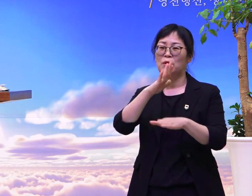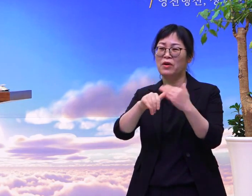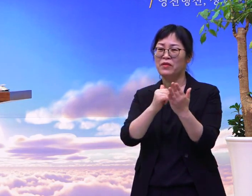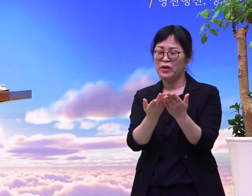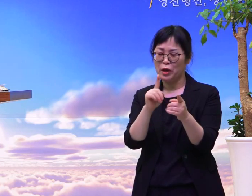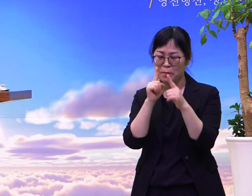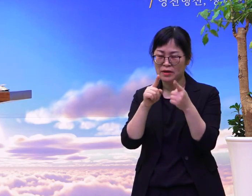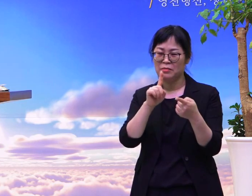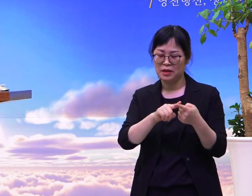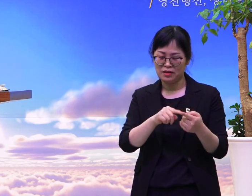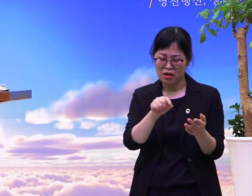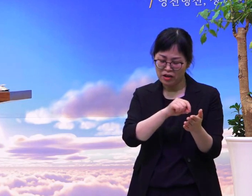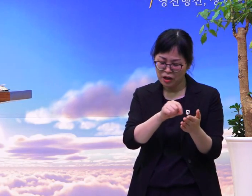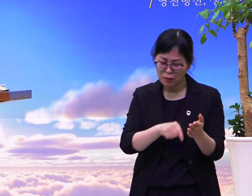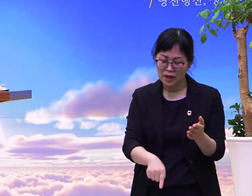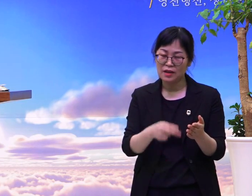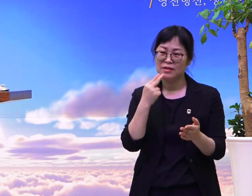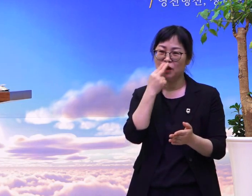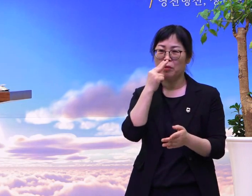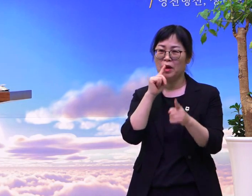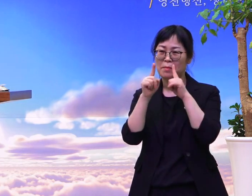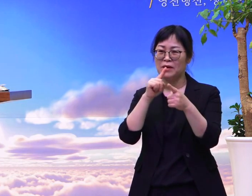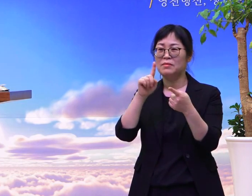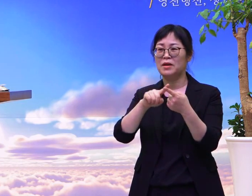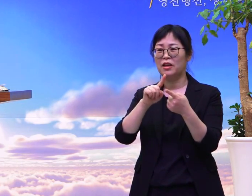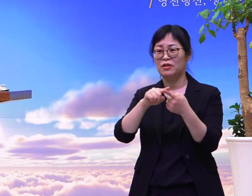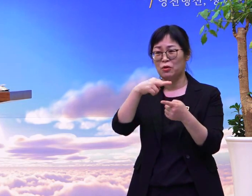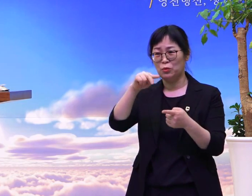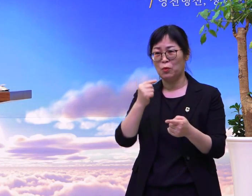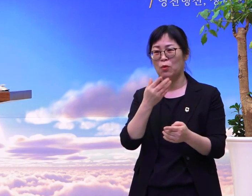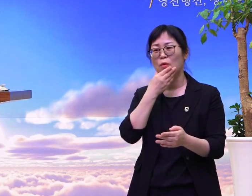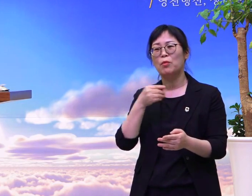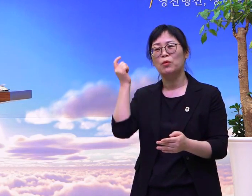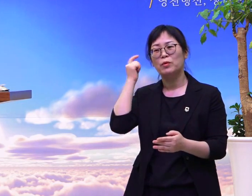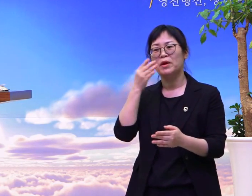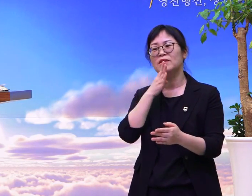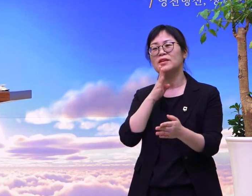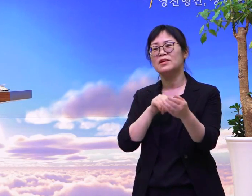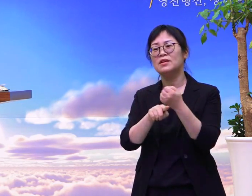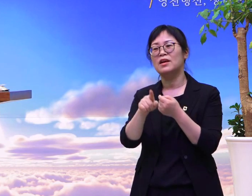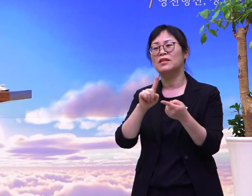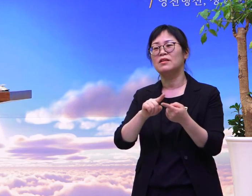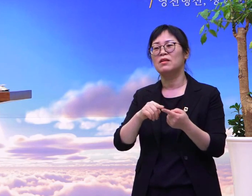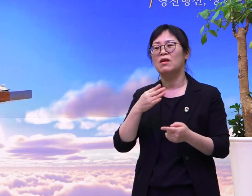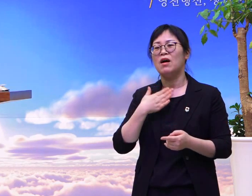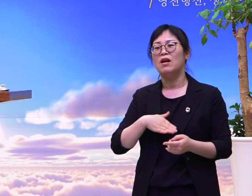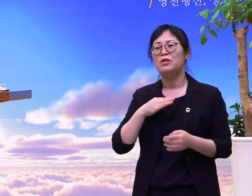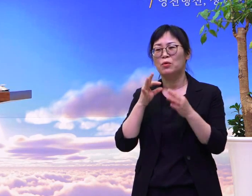대해서, 이 기록된 생명의 말씀에 대해서도, 복음의 진리에 대해서도 알려고 하지 않습니다.